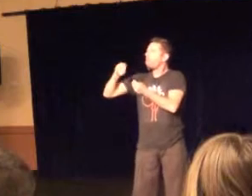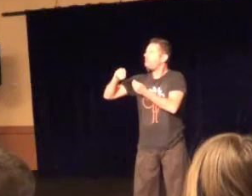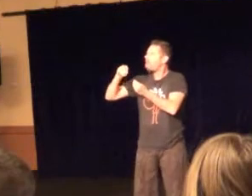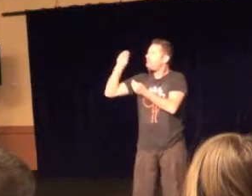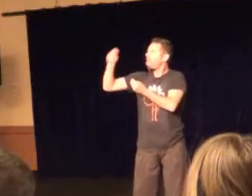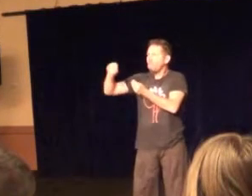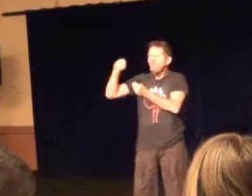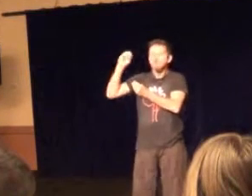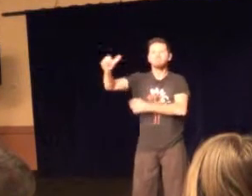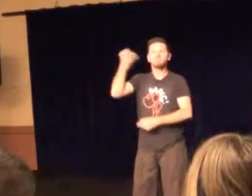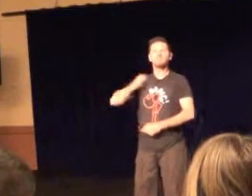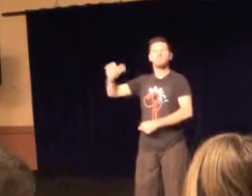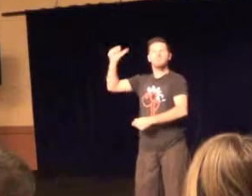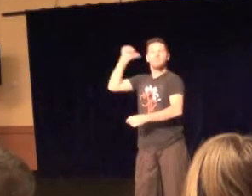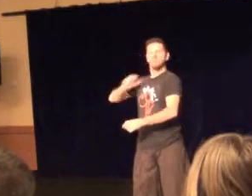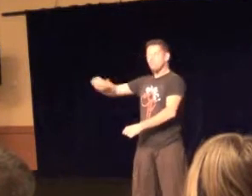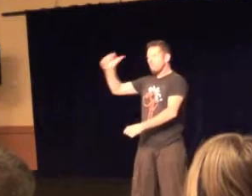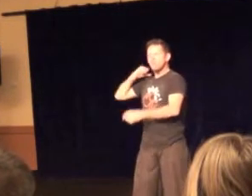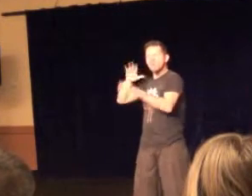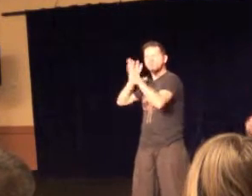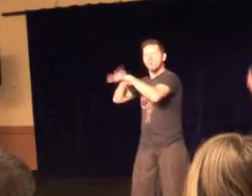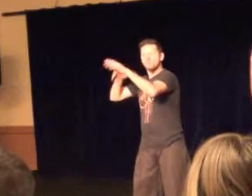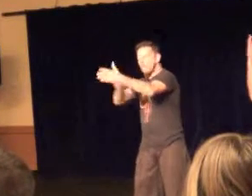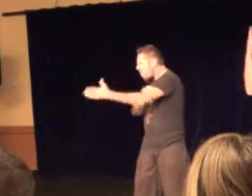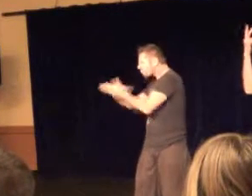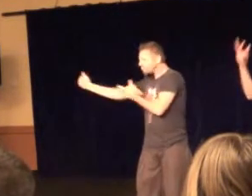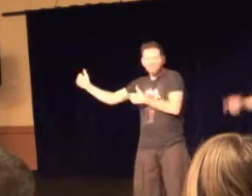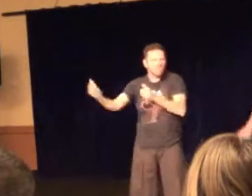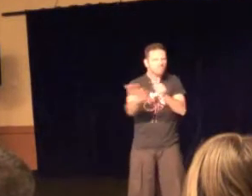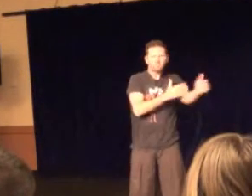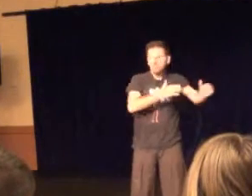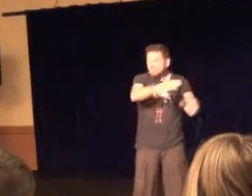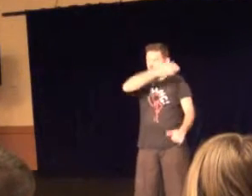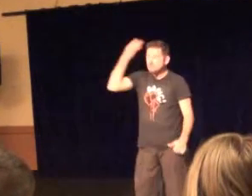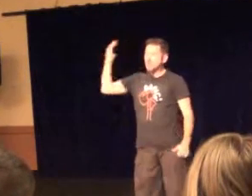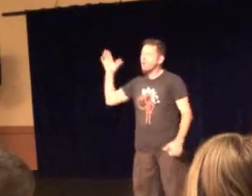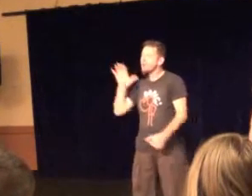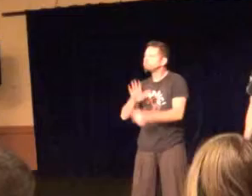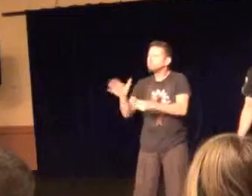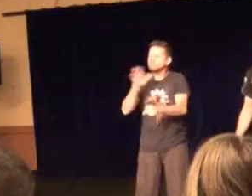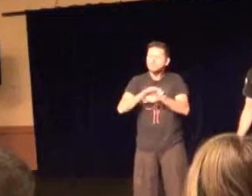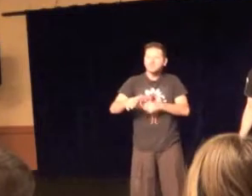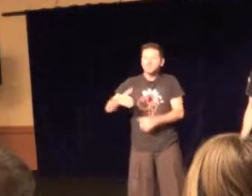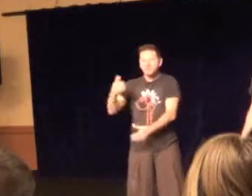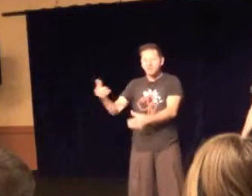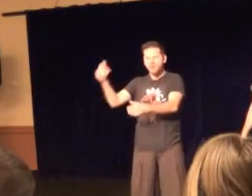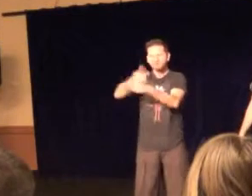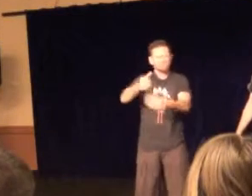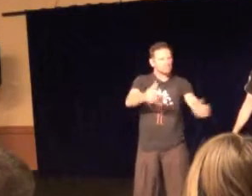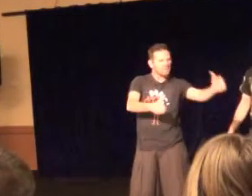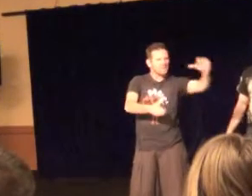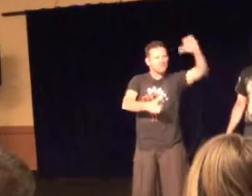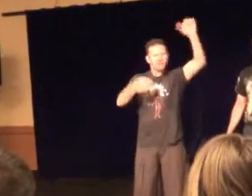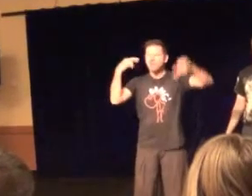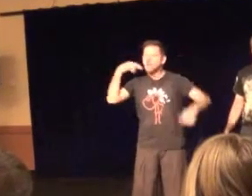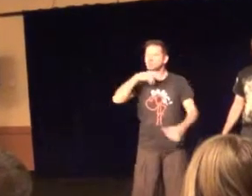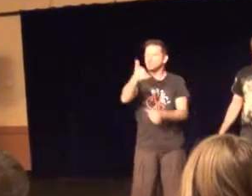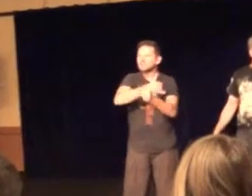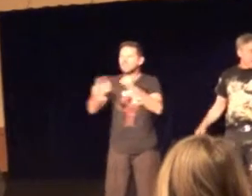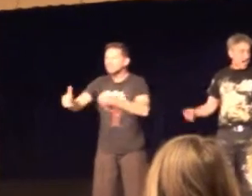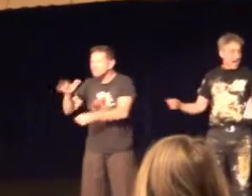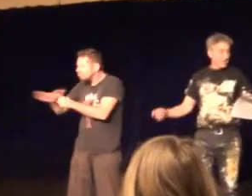luttes d'hier soient balayées d'un revers. Marre de se contenter d'un petit verre de rosé à la terrasse d'un